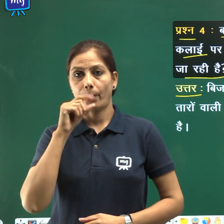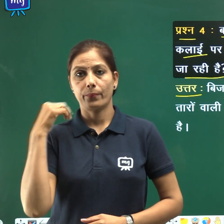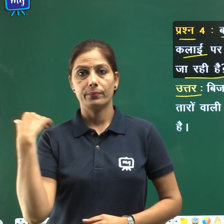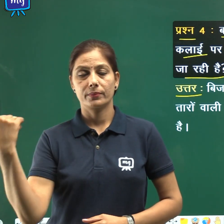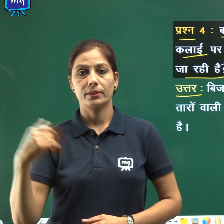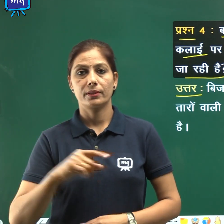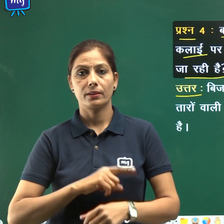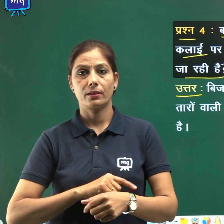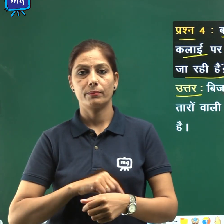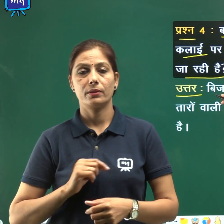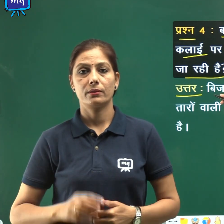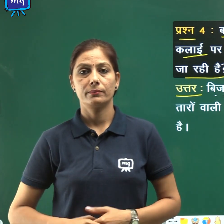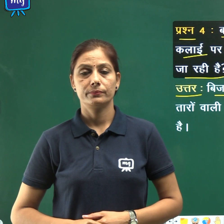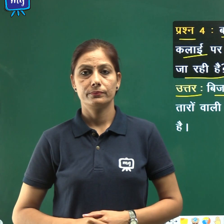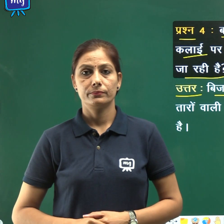पर